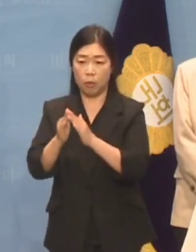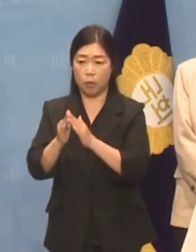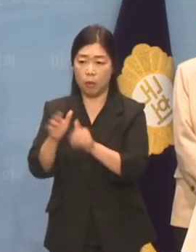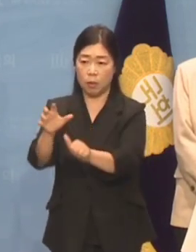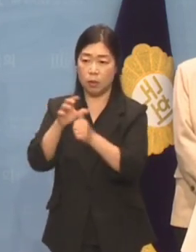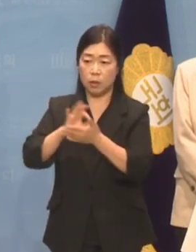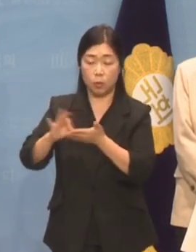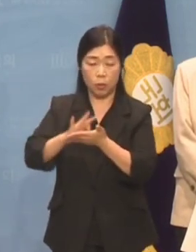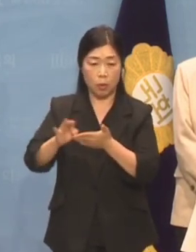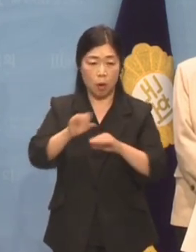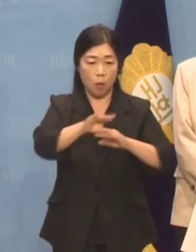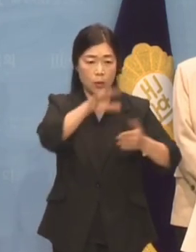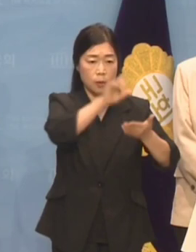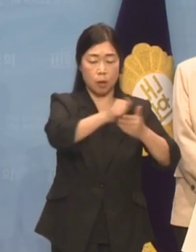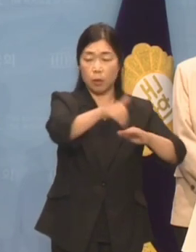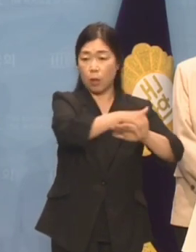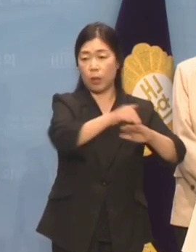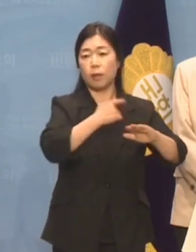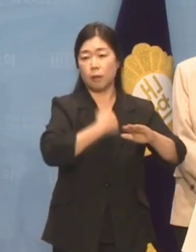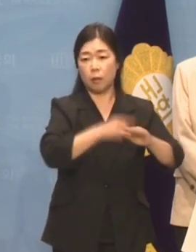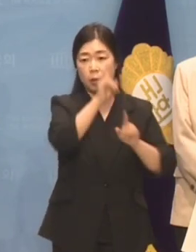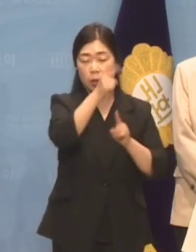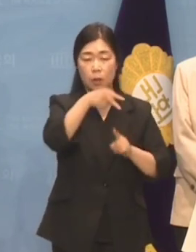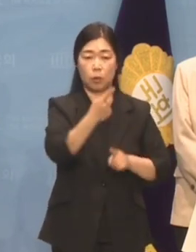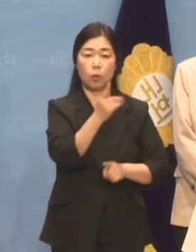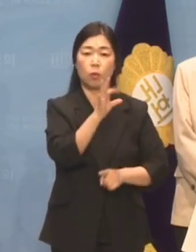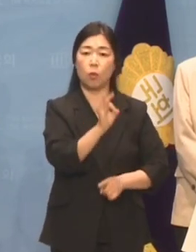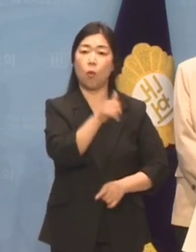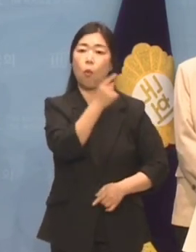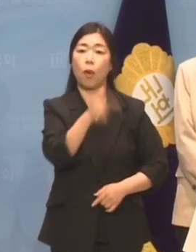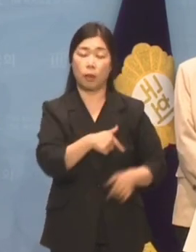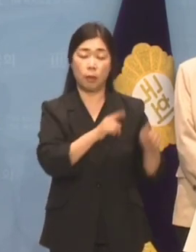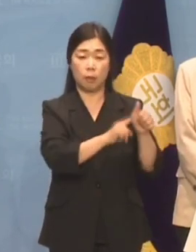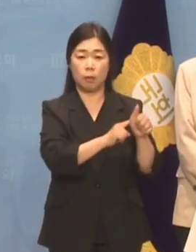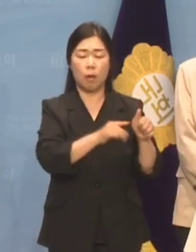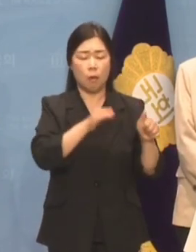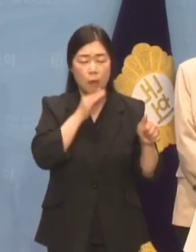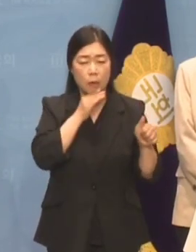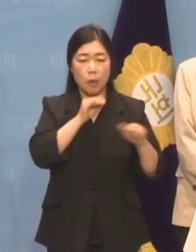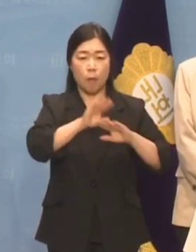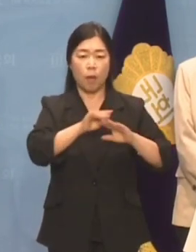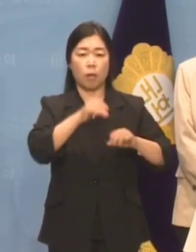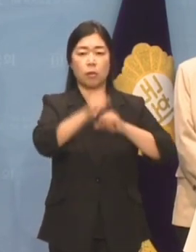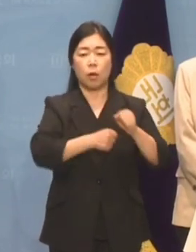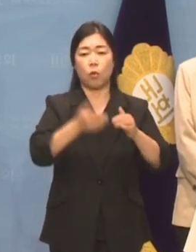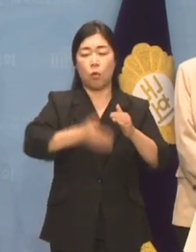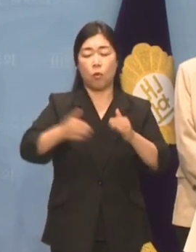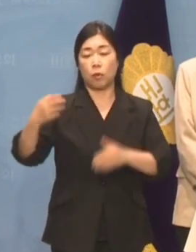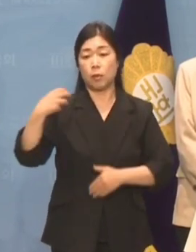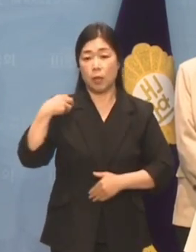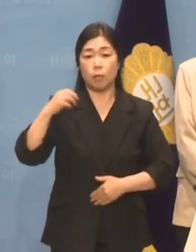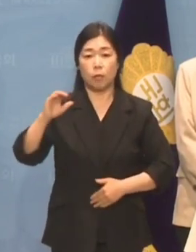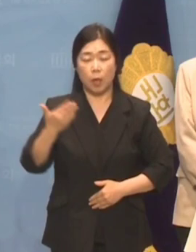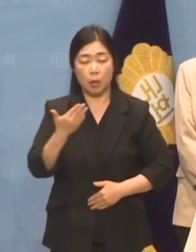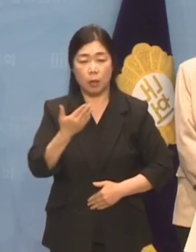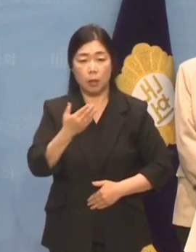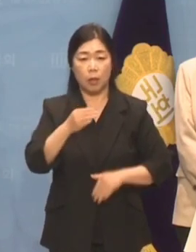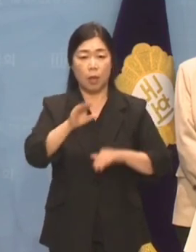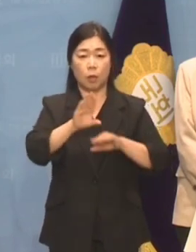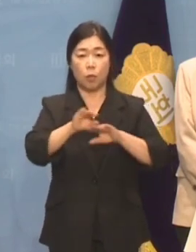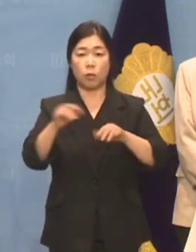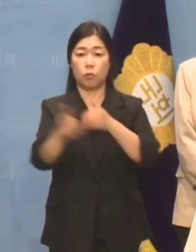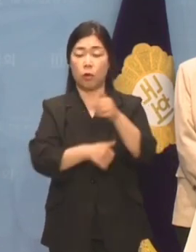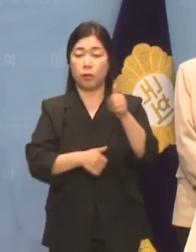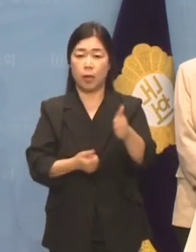언론을 장악하려 했던 이동관 특보를 방송의 자유와 공공성을 책임지는 방통위원장에 임명하려고